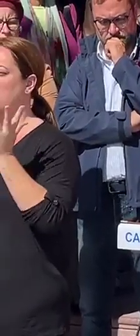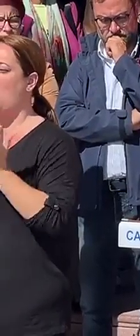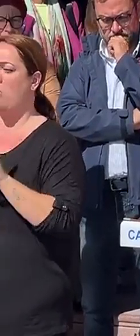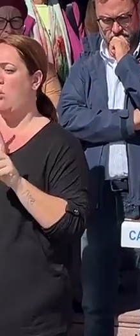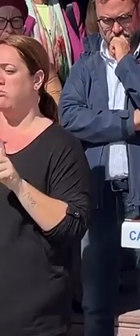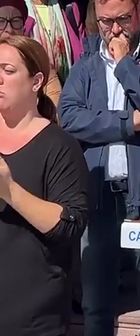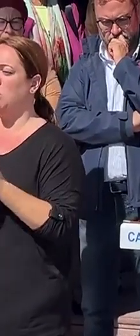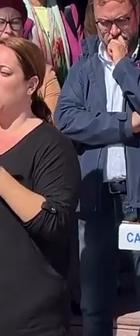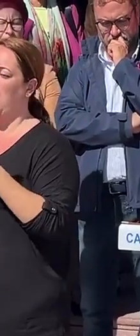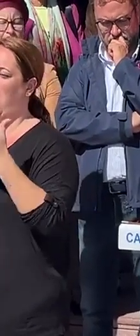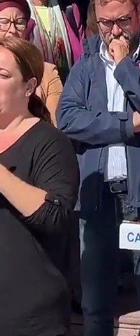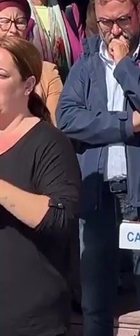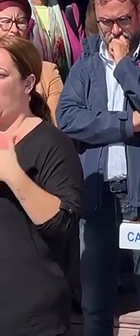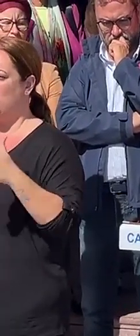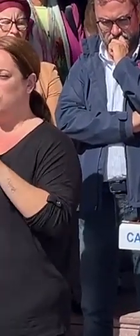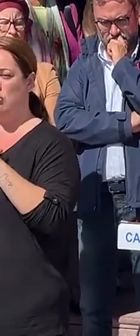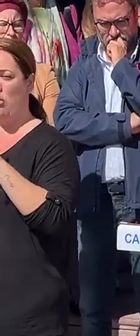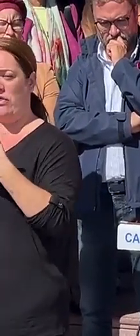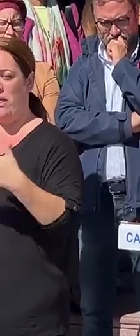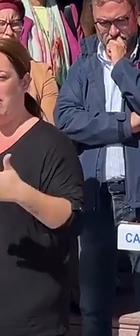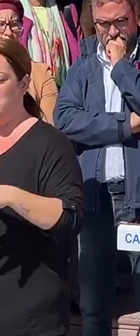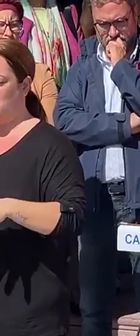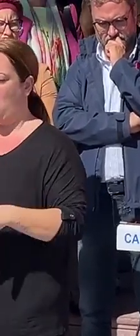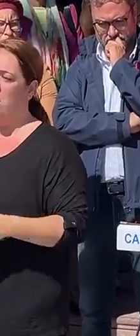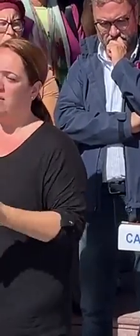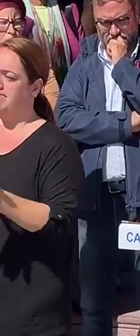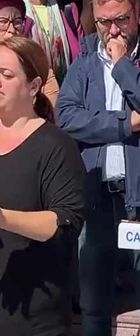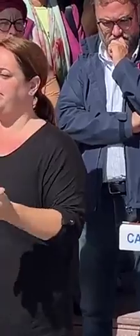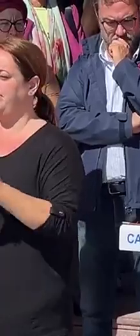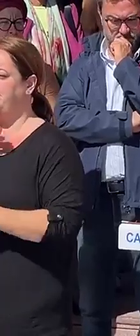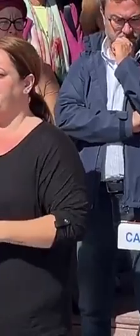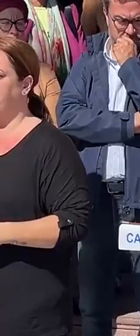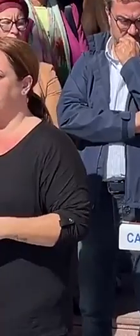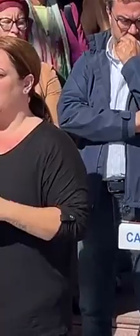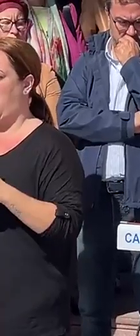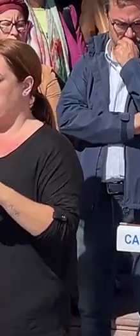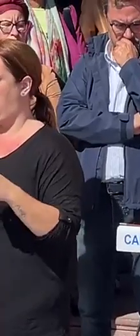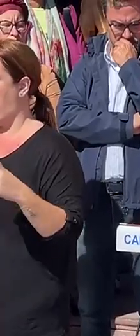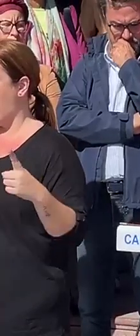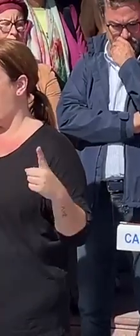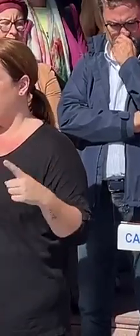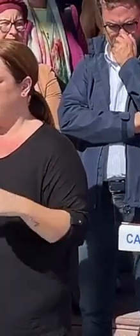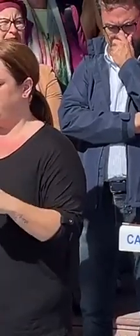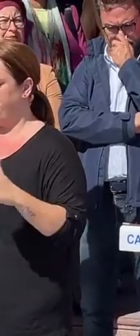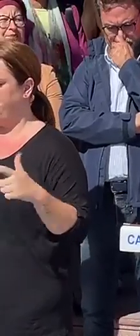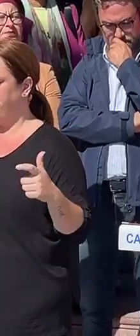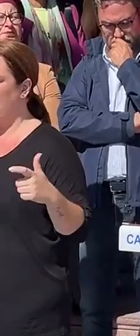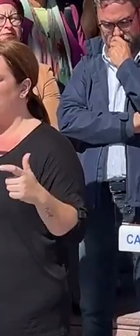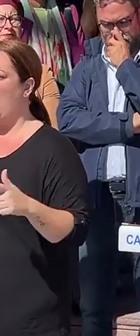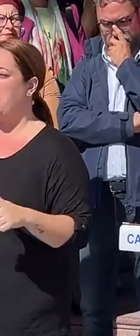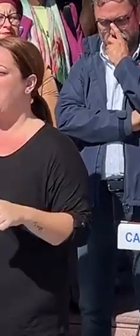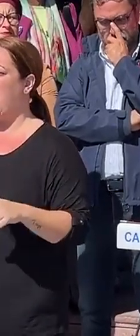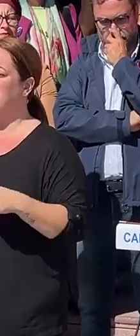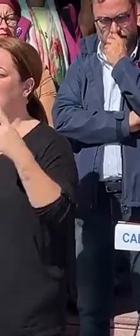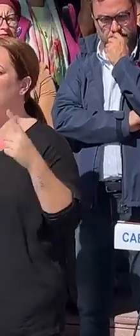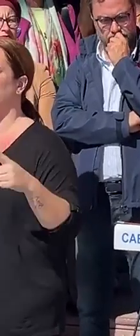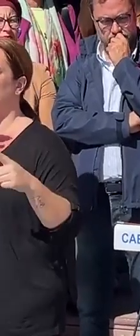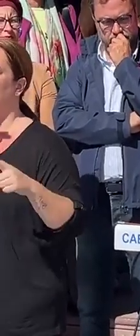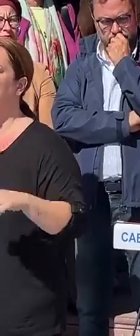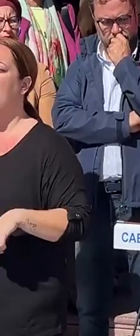cada 8 de marzo. Pero hoy las reivindicaciones son mucho más amplias, porque aún hay países donde las mujeres